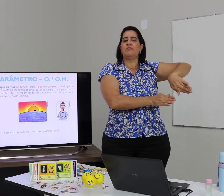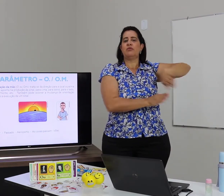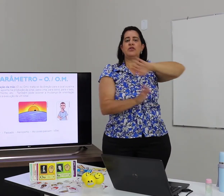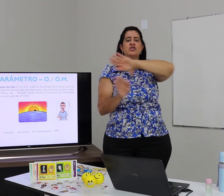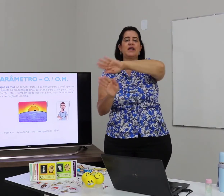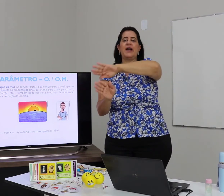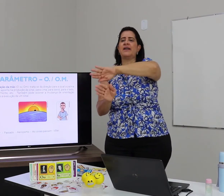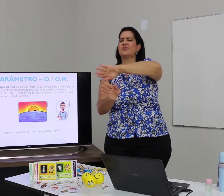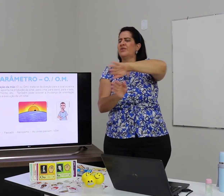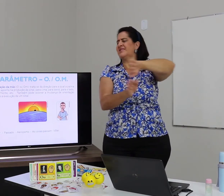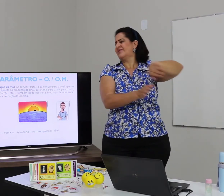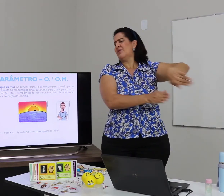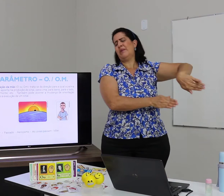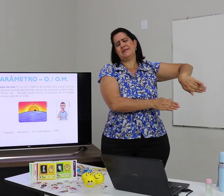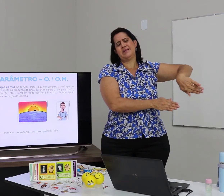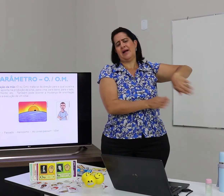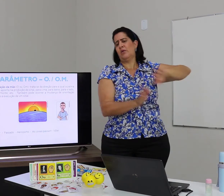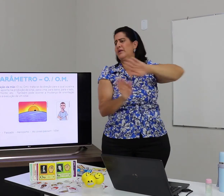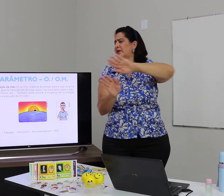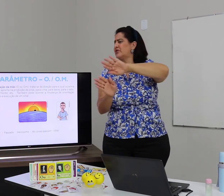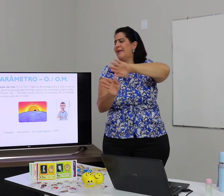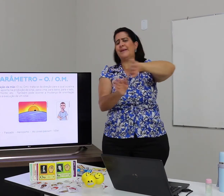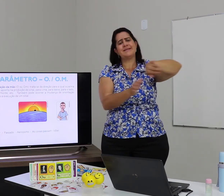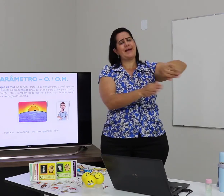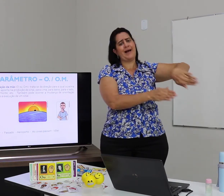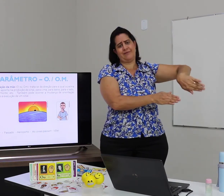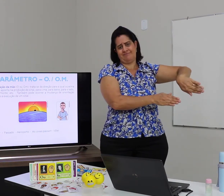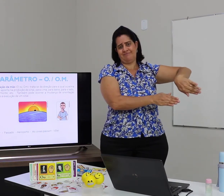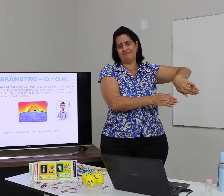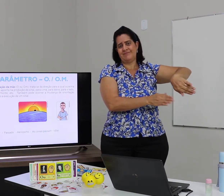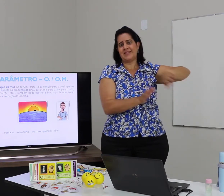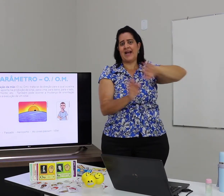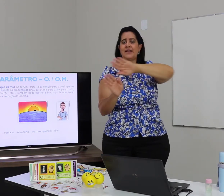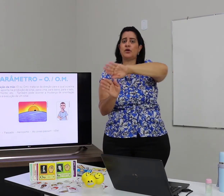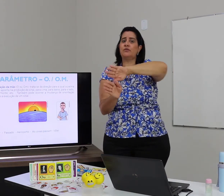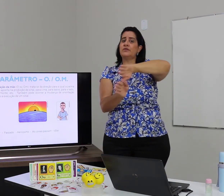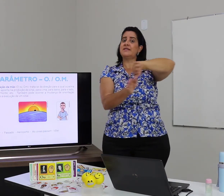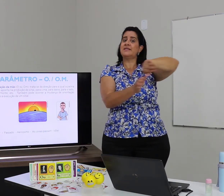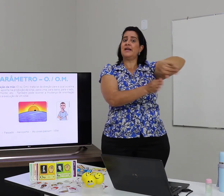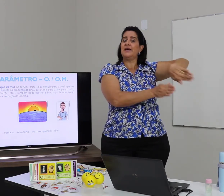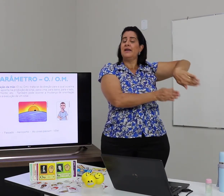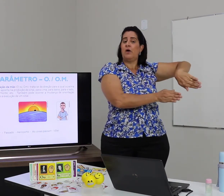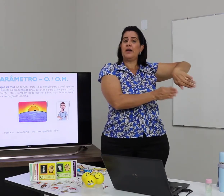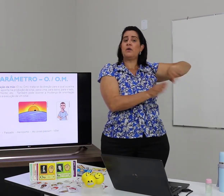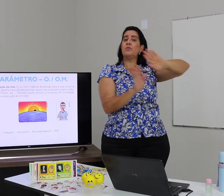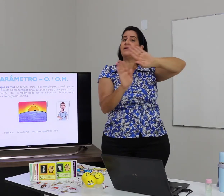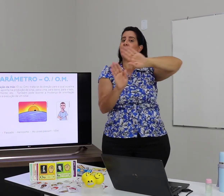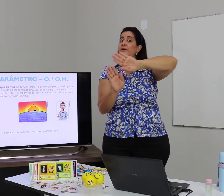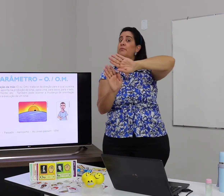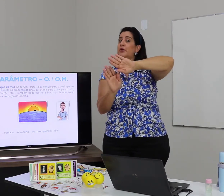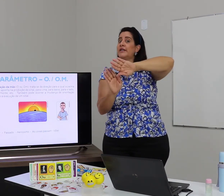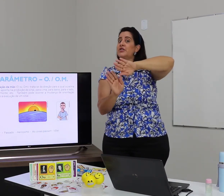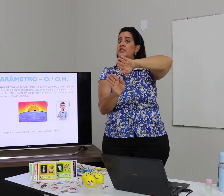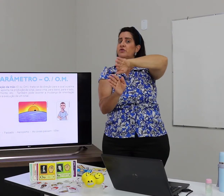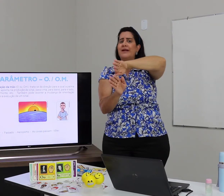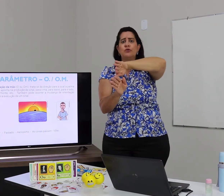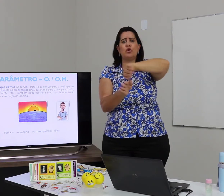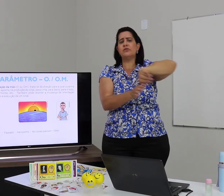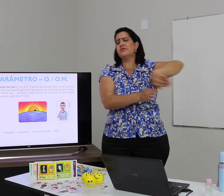vou indicar que as coisas vão passar, ou então já passaram, tá? Então eu vou dizer, olha como é importante isso, dá todo o